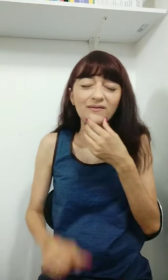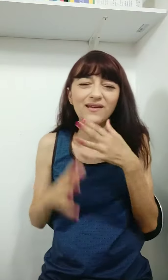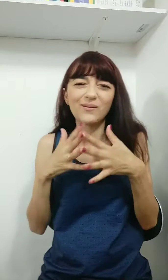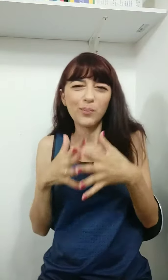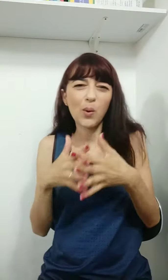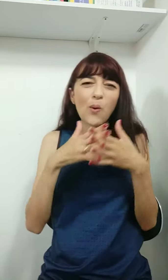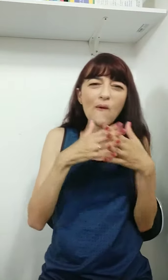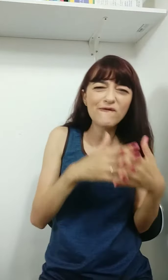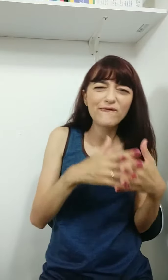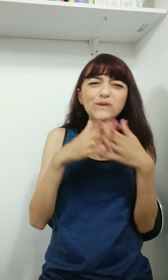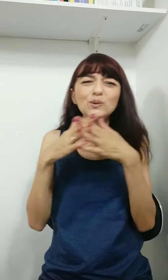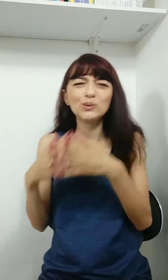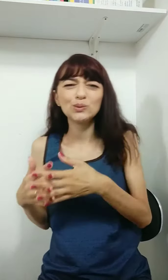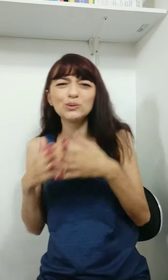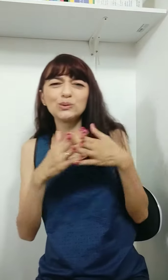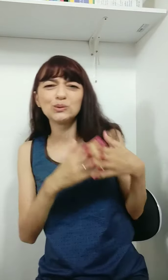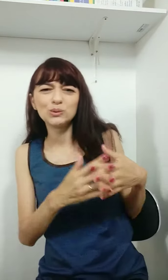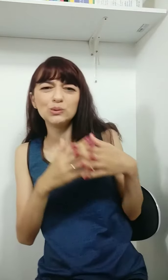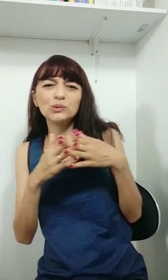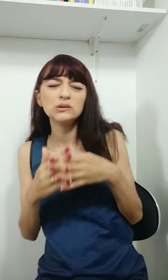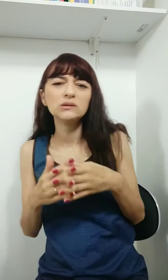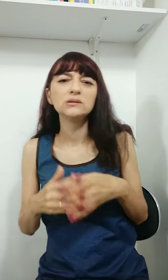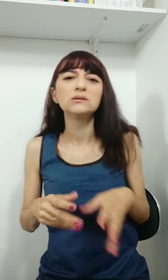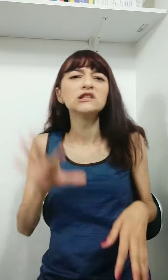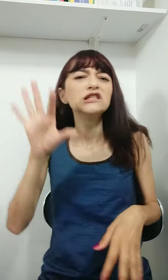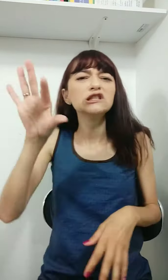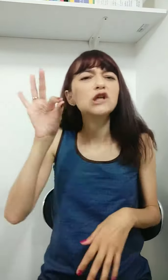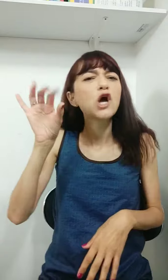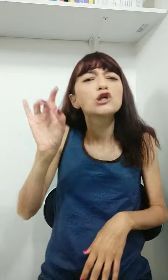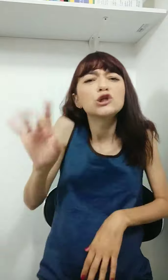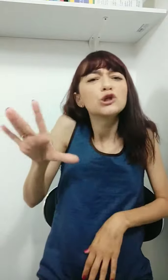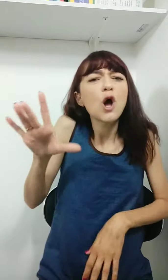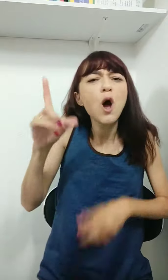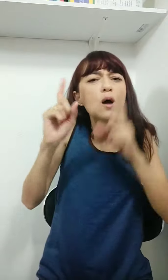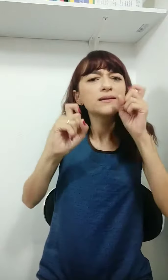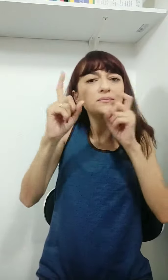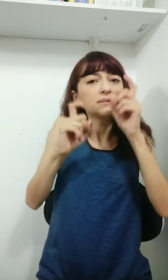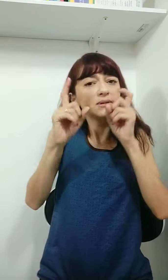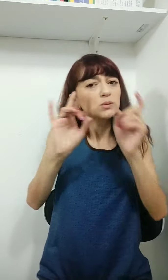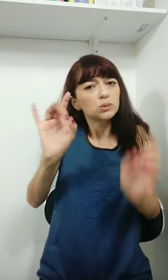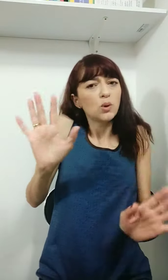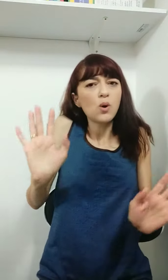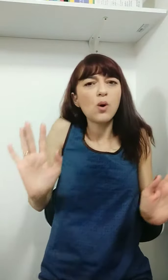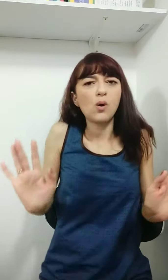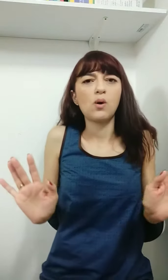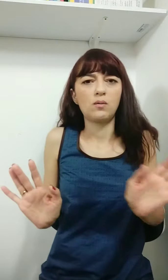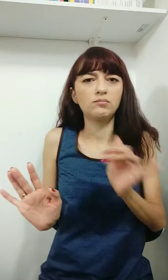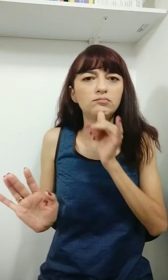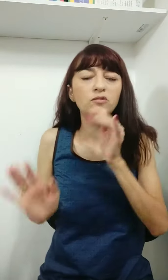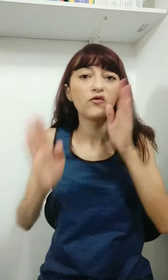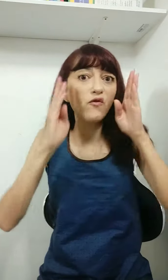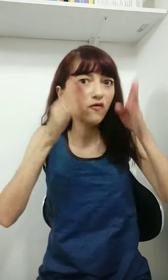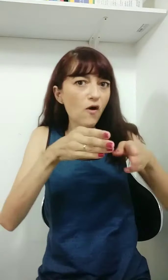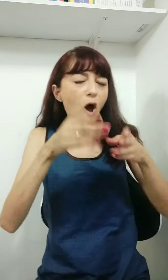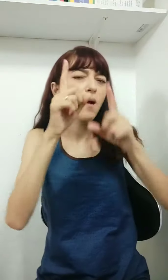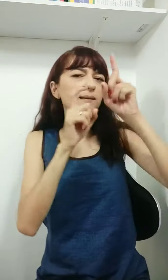vezes sempre é obrigatório que vocês façam esse movimento com a cabeça, não, né? Tentam escolher apenas uma expressão, tá?